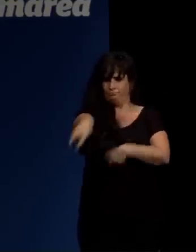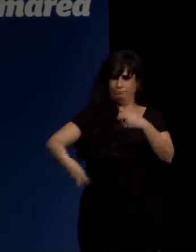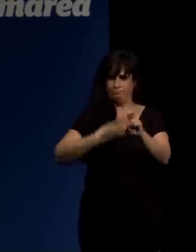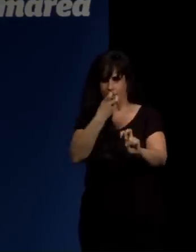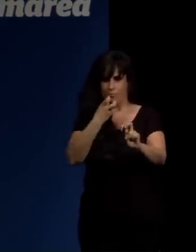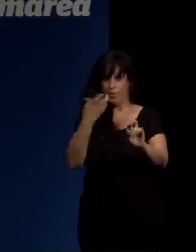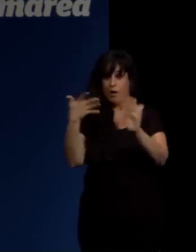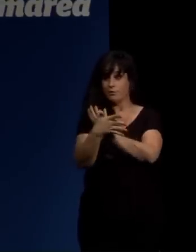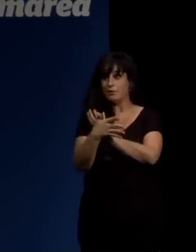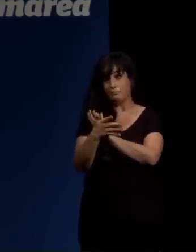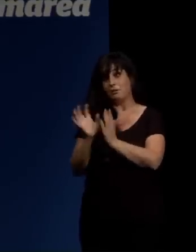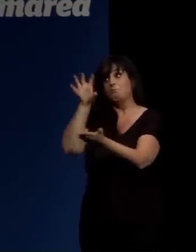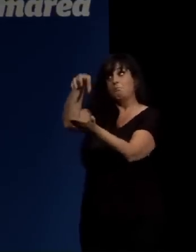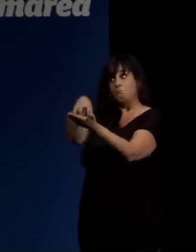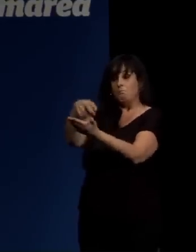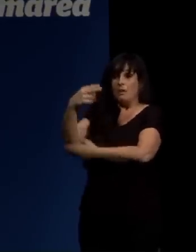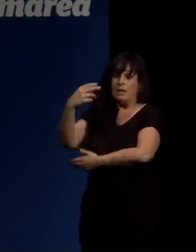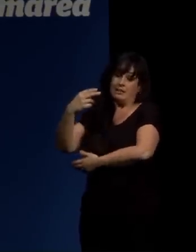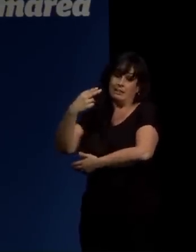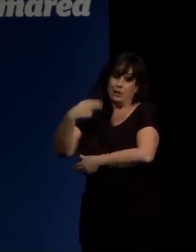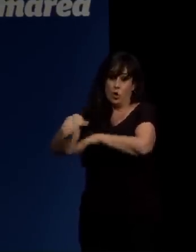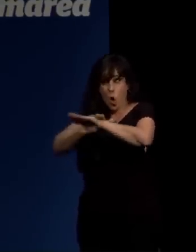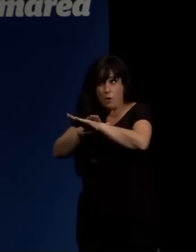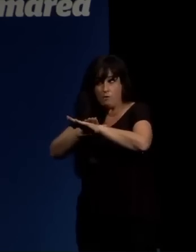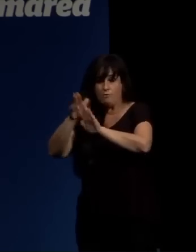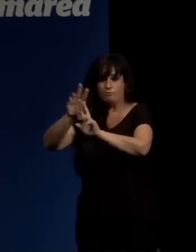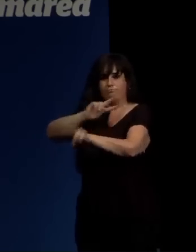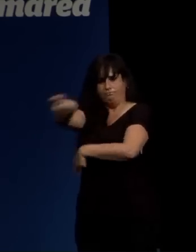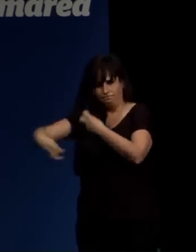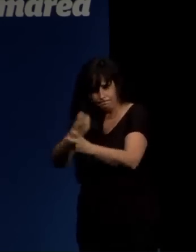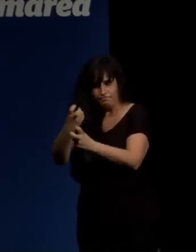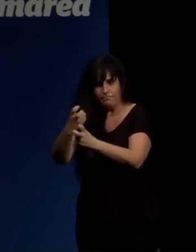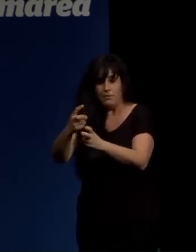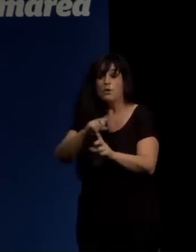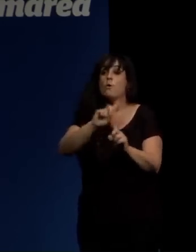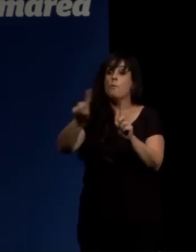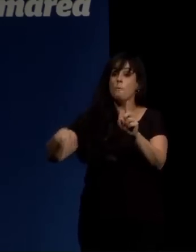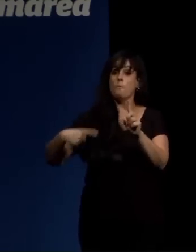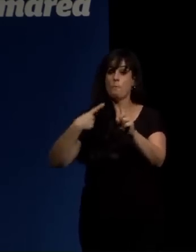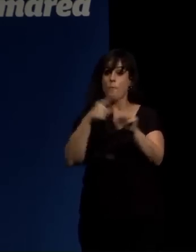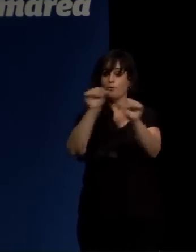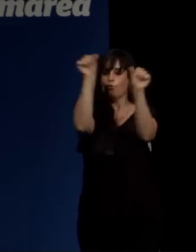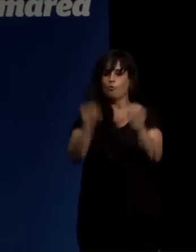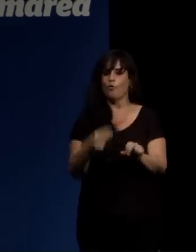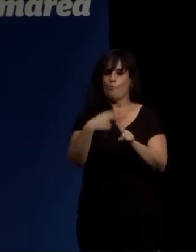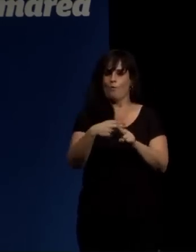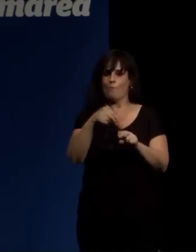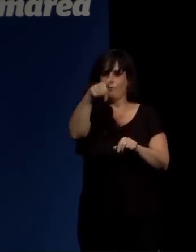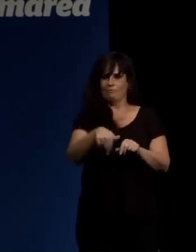inquilinos sancaetano no Monte Pío, vai haber unha mutación radical e totunda das formas de facer